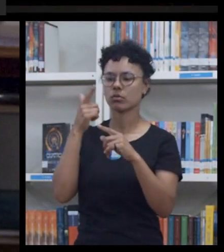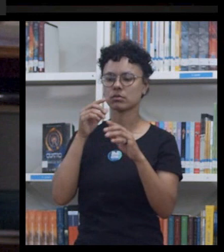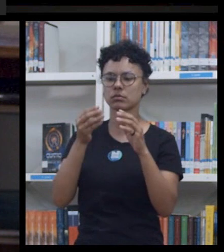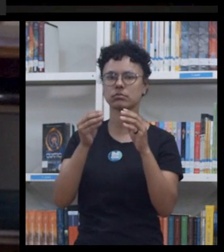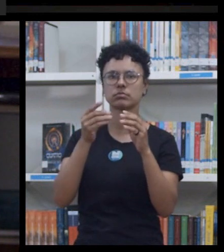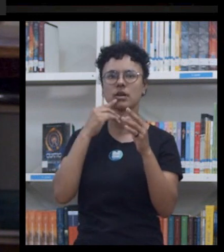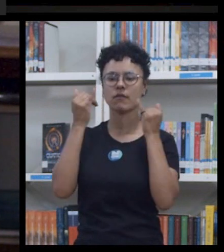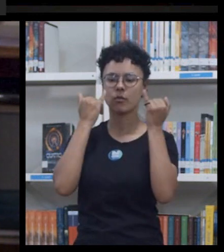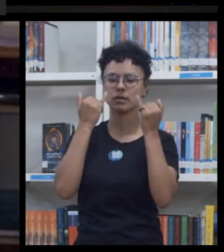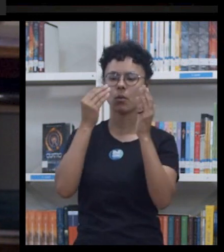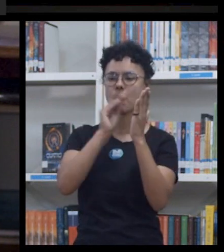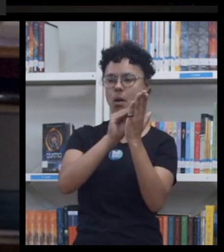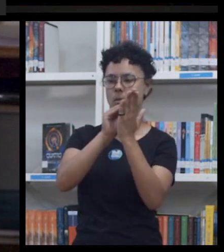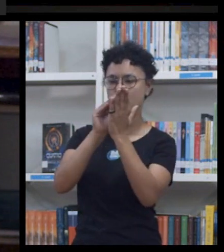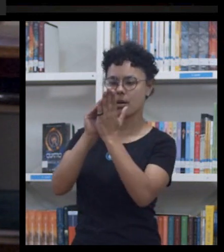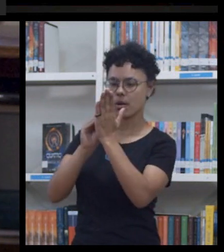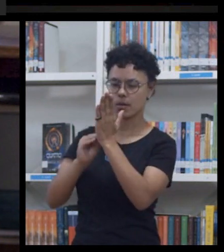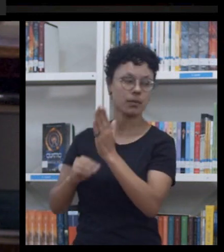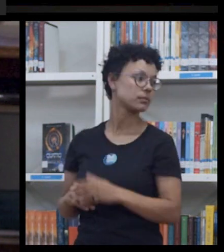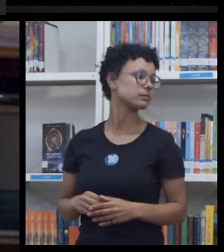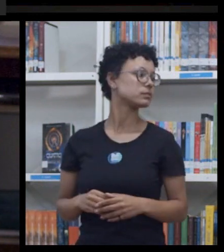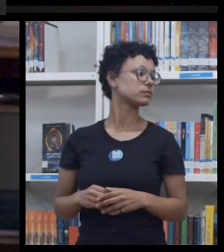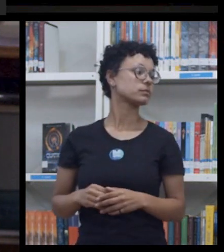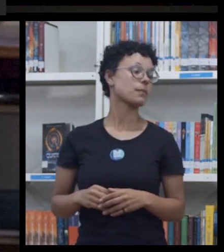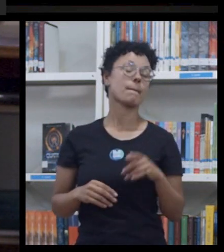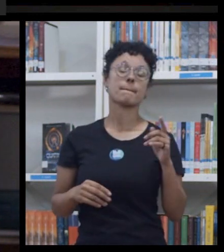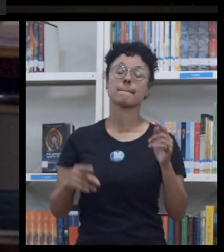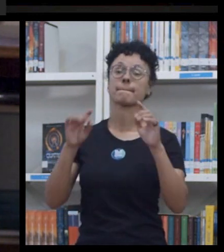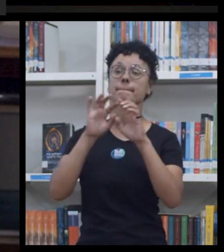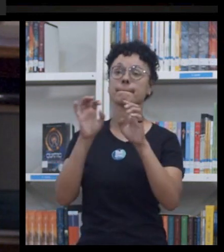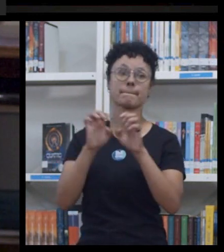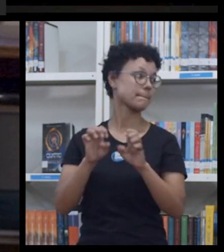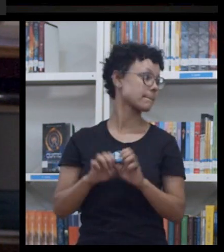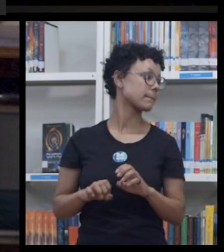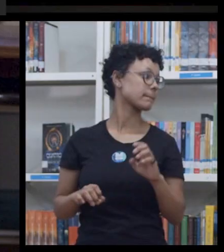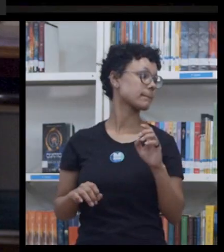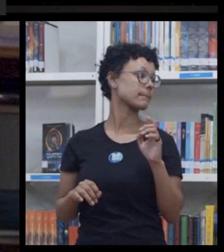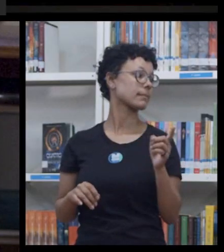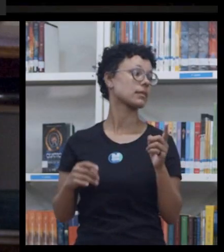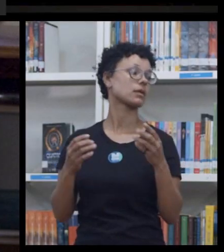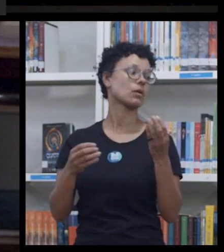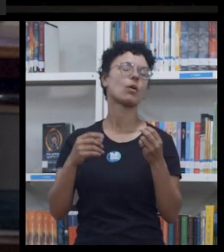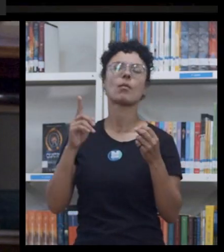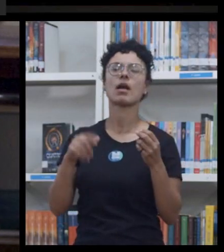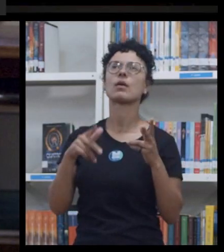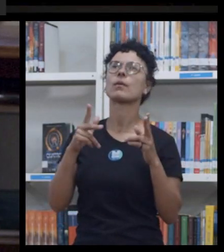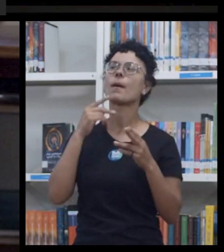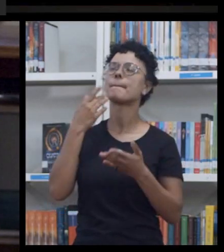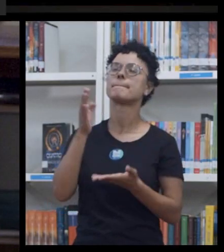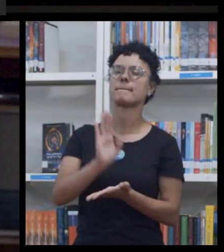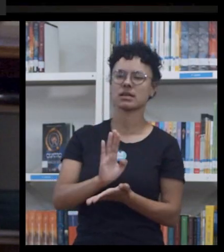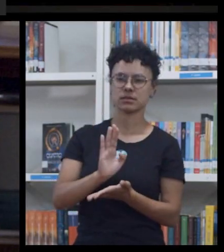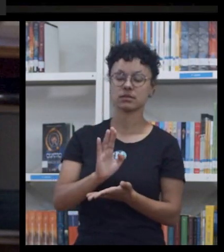vai colocar no meio do texto. Essa estrutura narrativa é o esqueleto da história. E